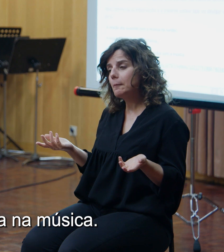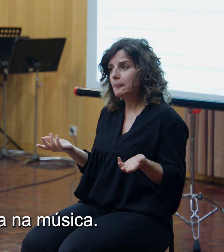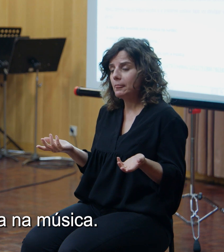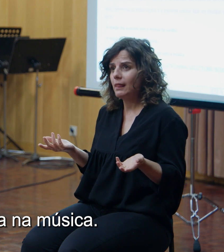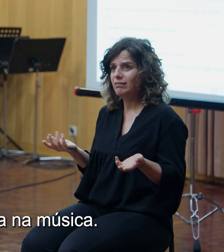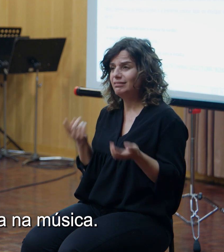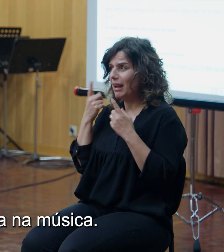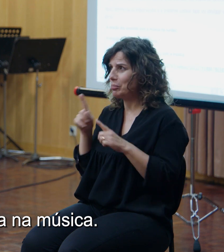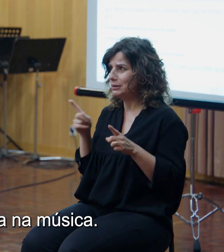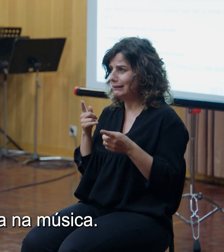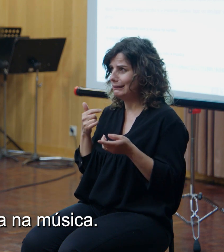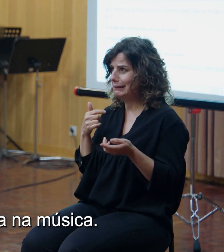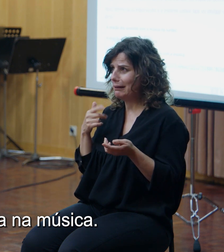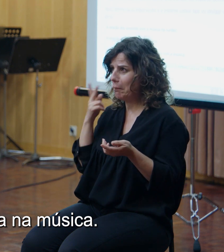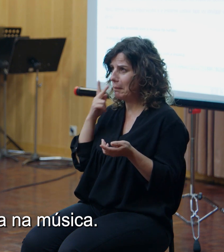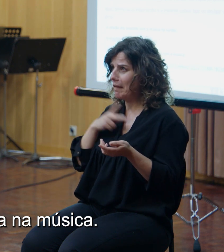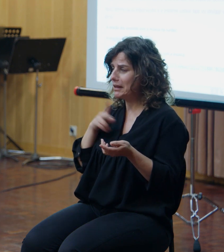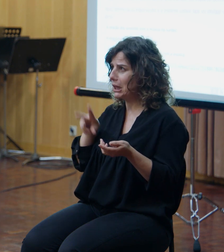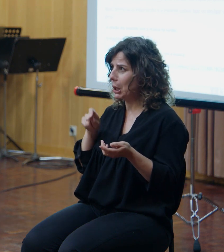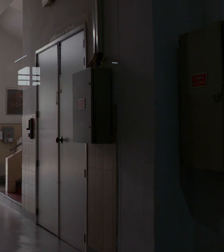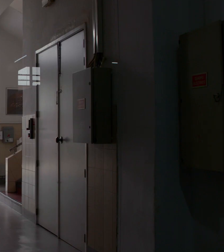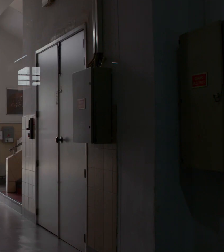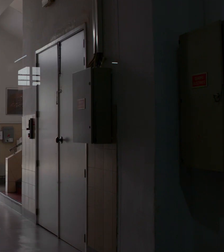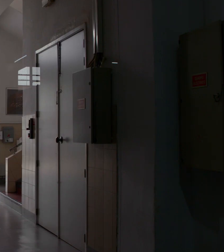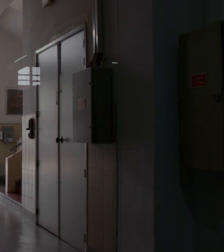Eu nunca fiz nada na música.